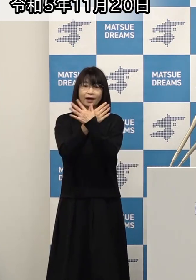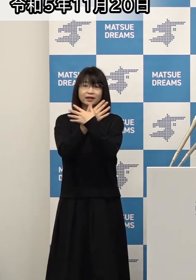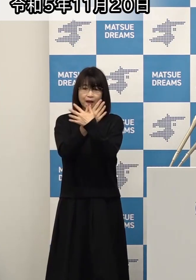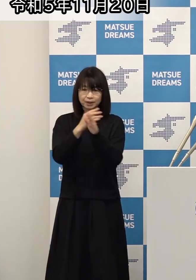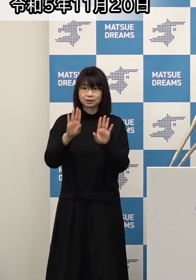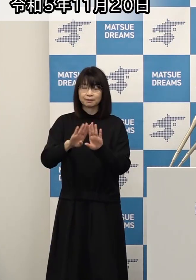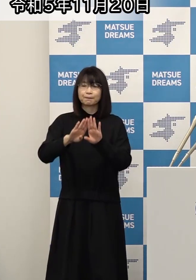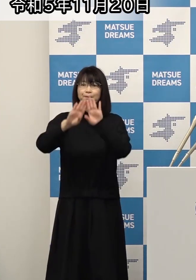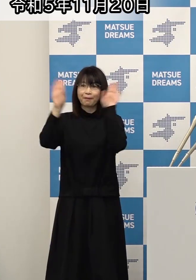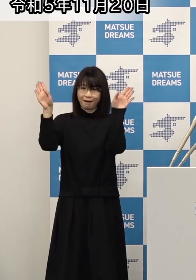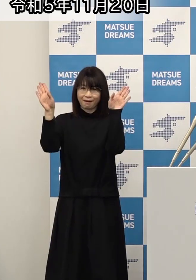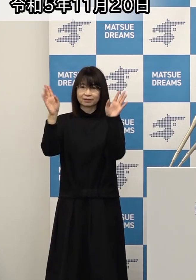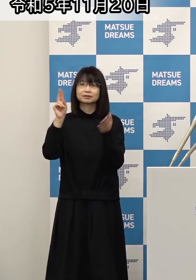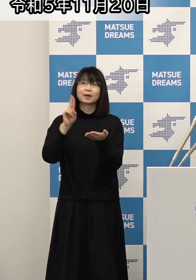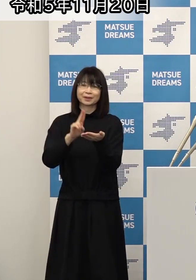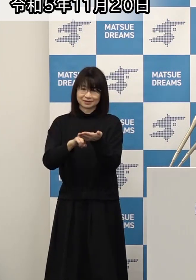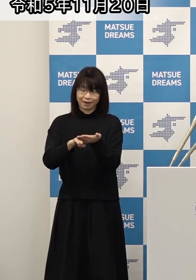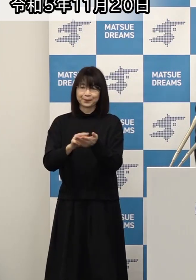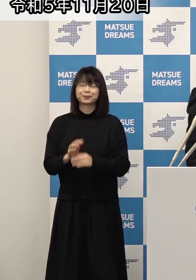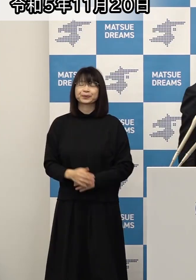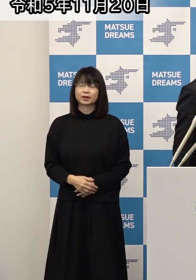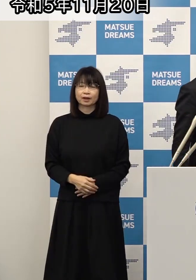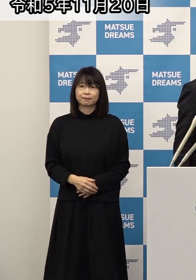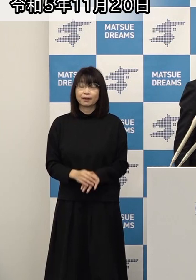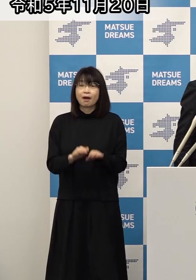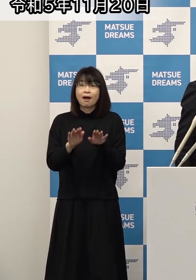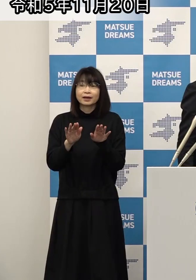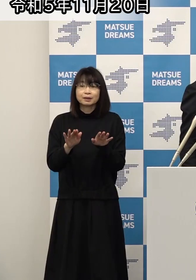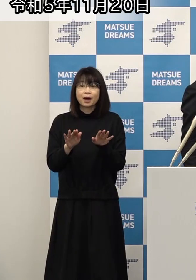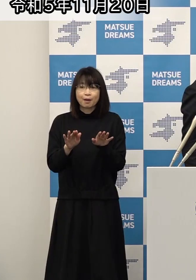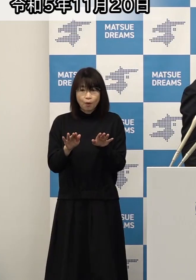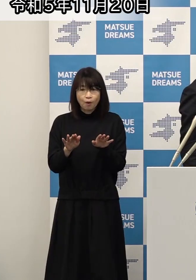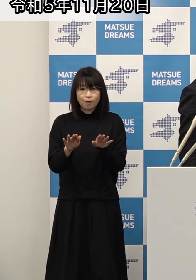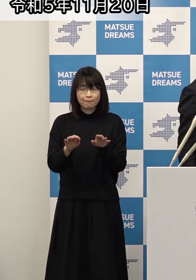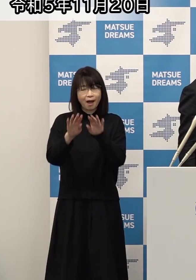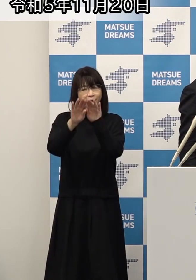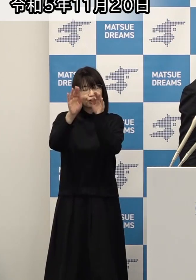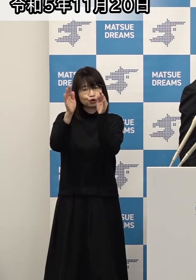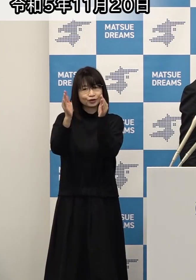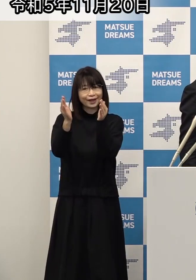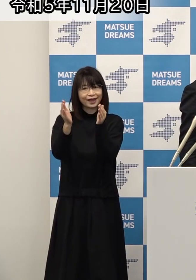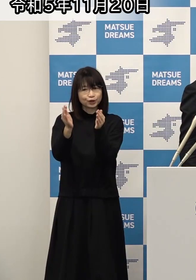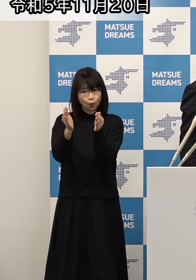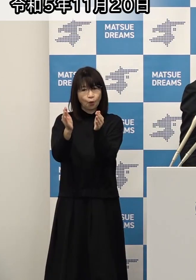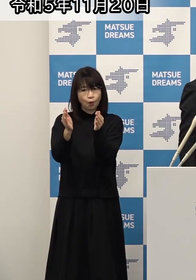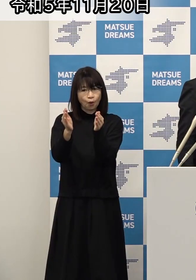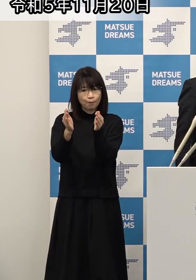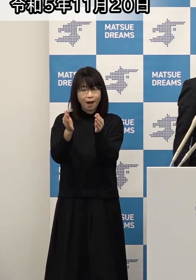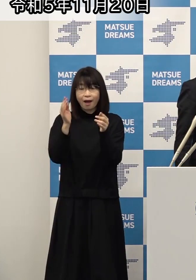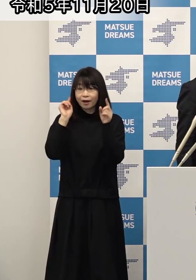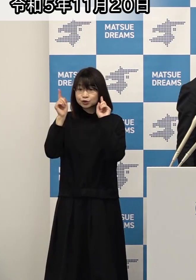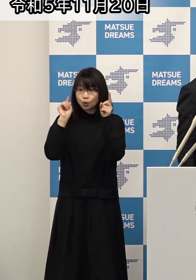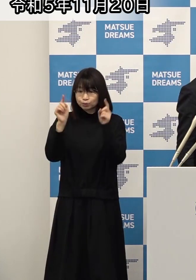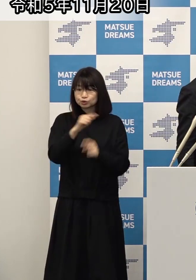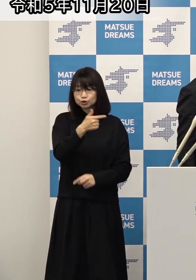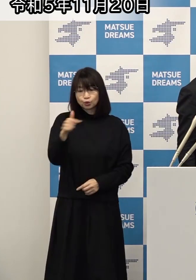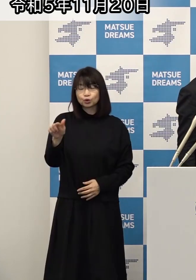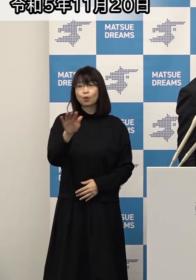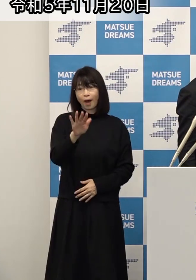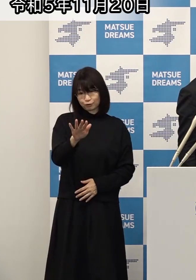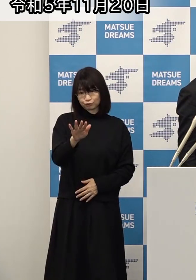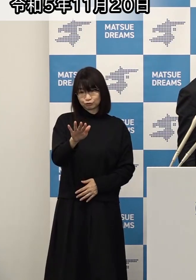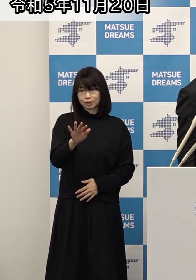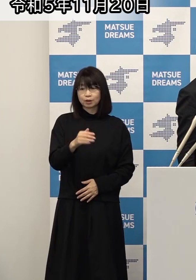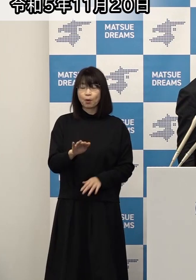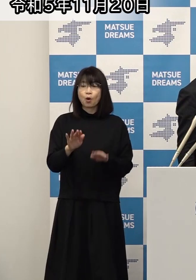せていただくという運用にしてまいります。今もですね、ある程度、 優遇というのが充実しておりますけれども、今回